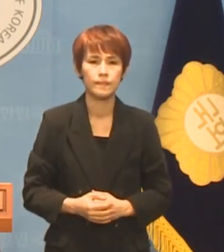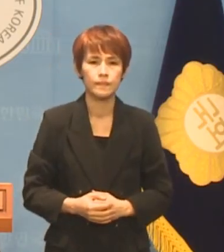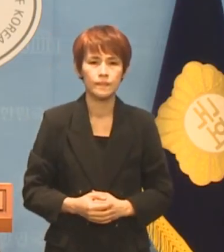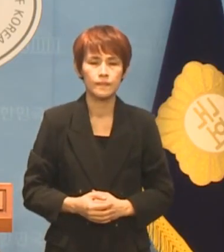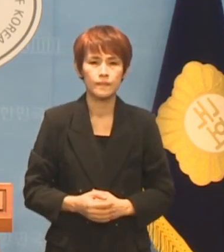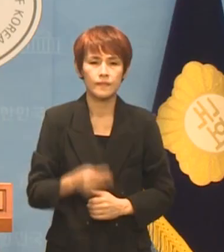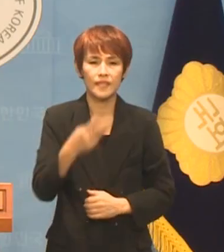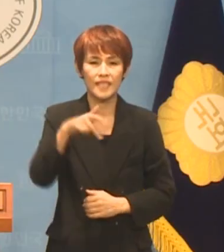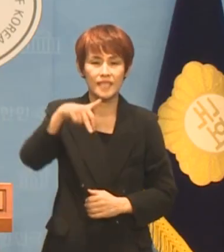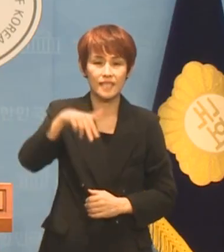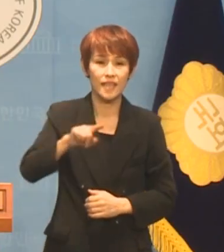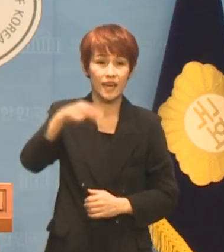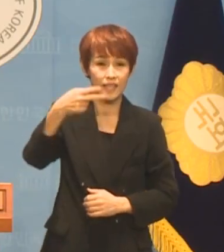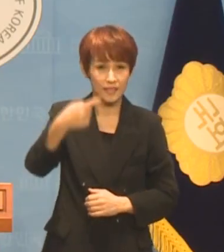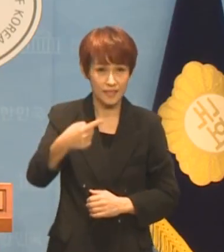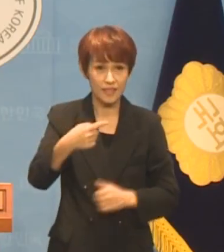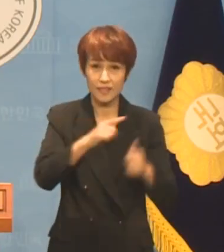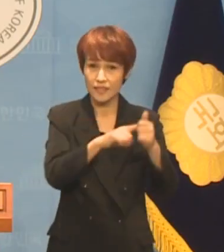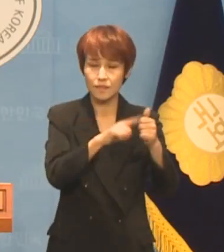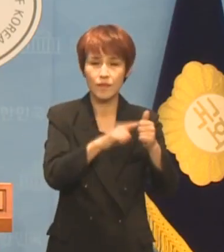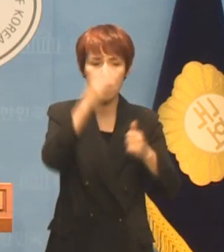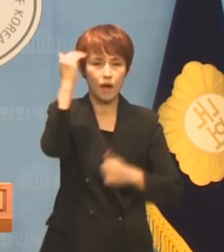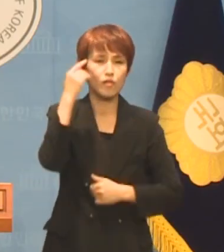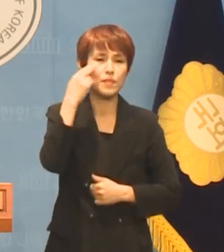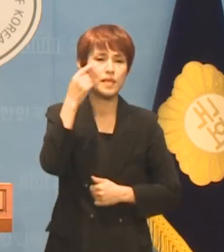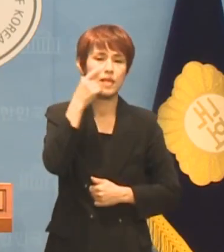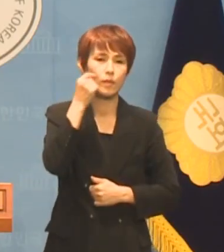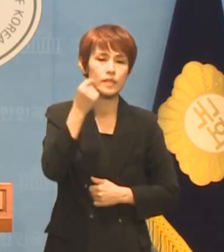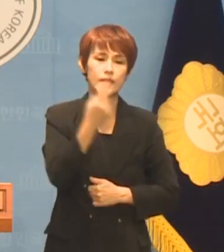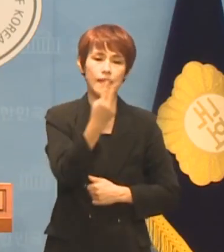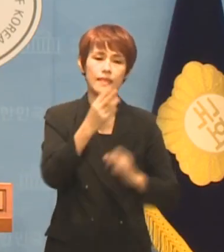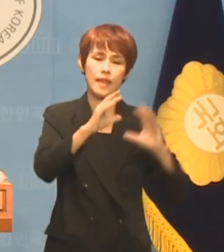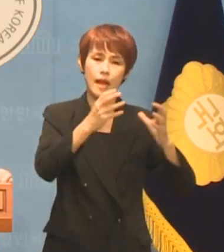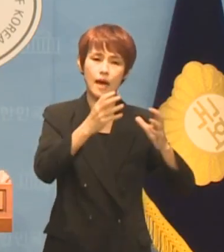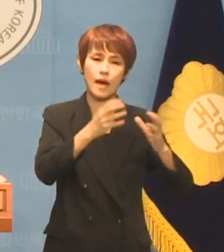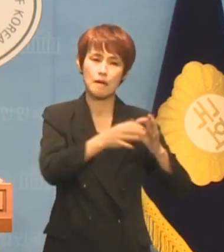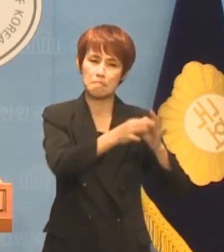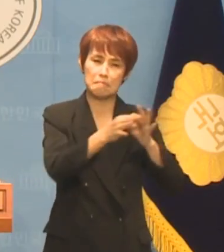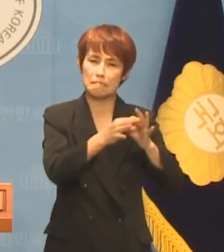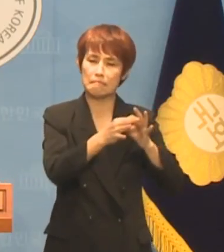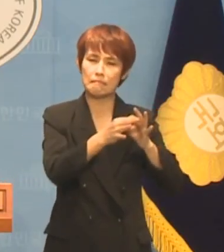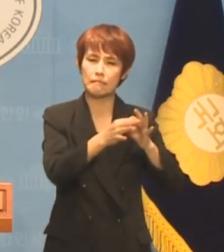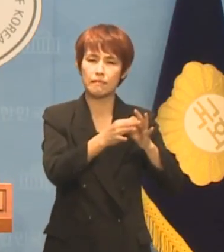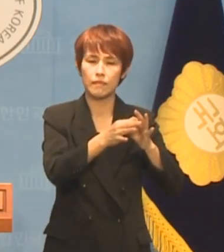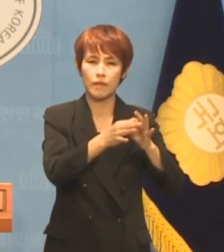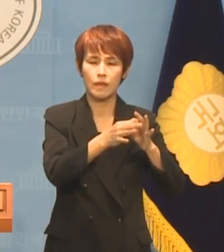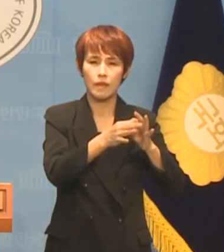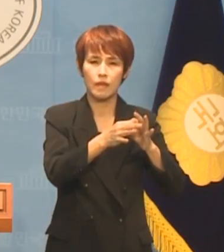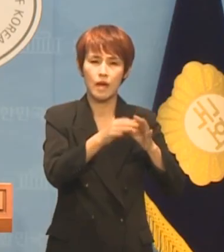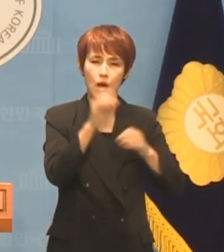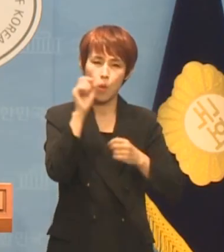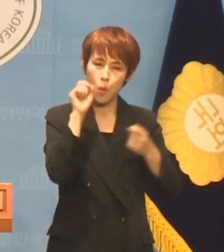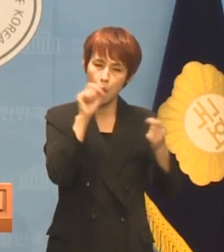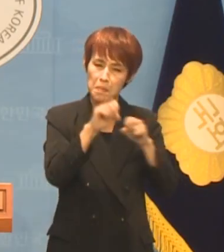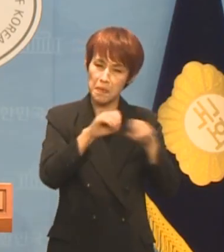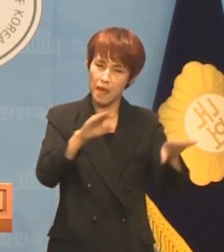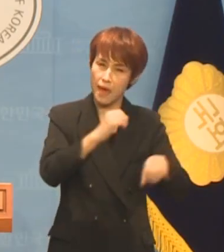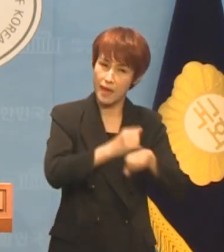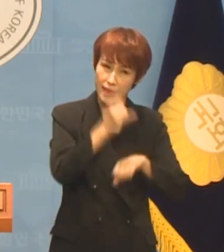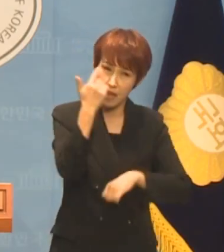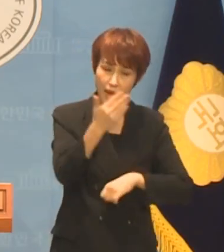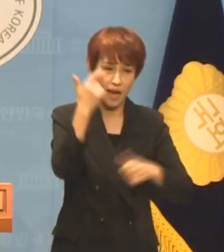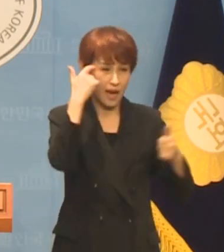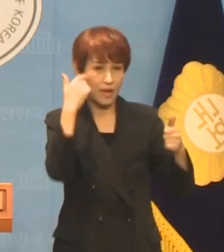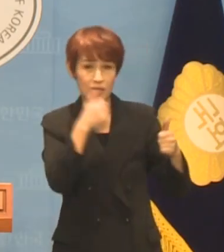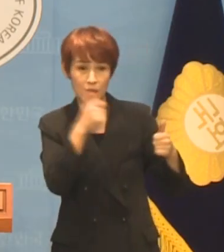리차드 롤리스는 한미일 3국 협력이 조만간 해체될 것이라고 예상하느냐라는 진행자의 편향된